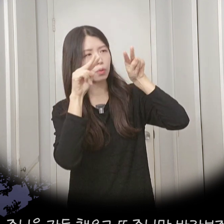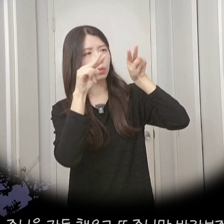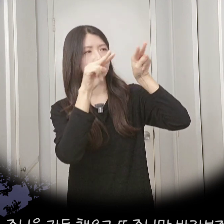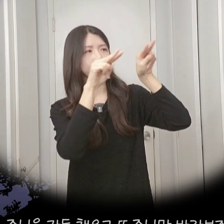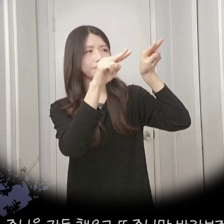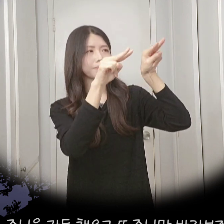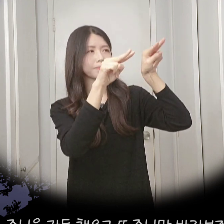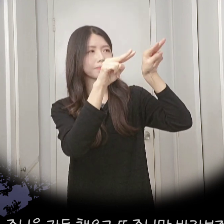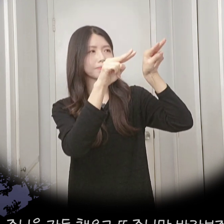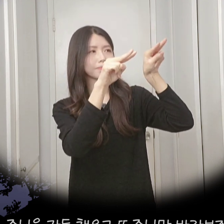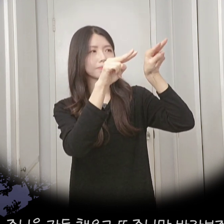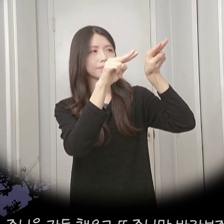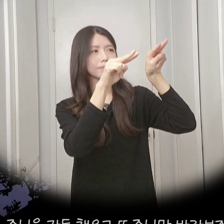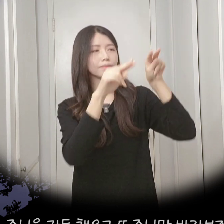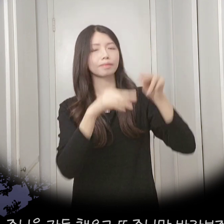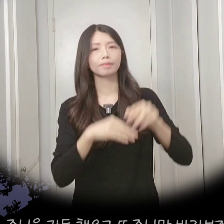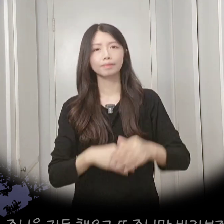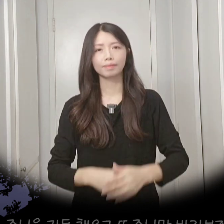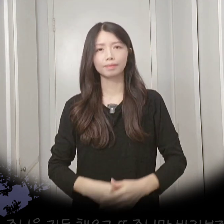바라보죠.